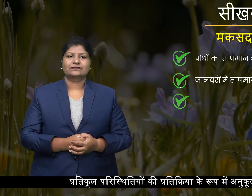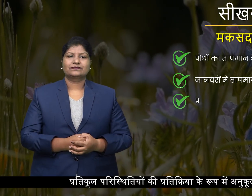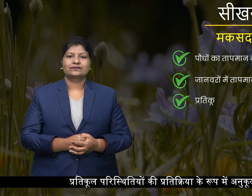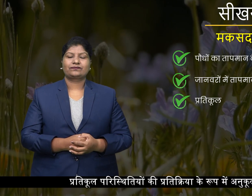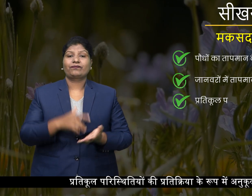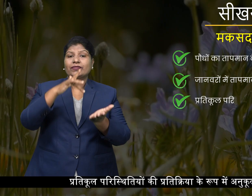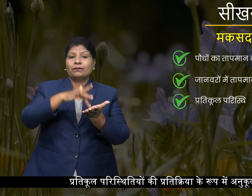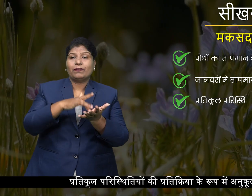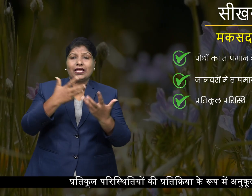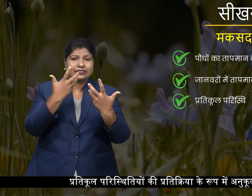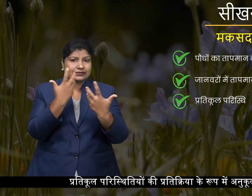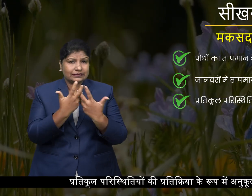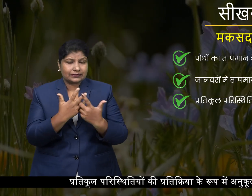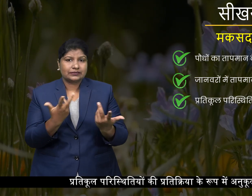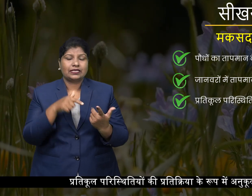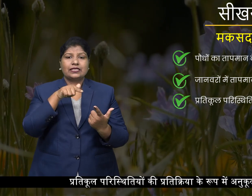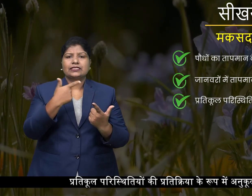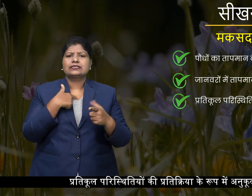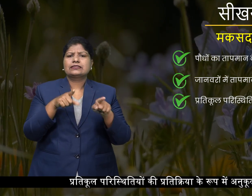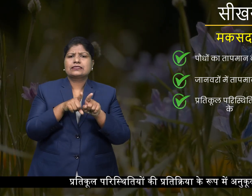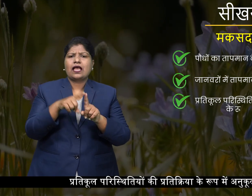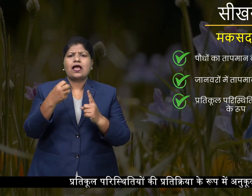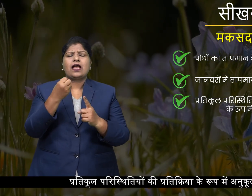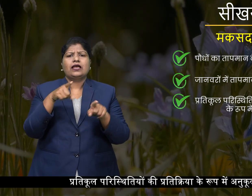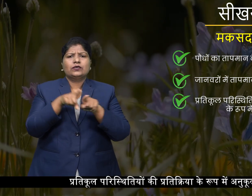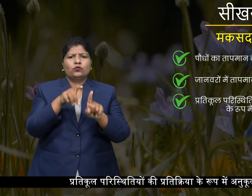प्रतिकूल परिस्थितियों की प्रतिक्रियाओं के रूप में अनुकूलन।